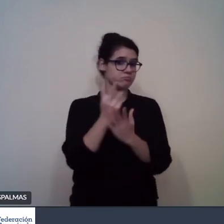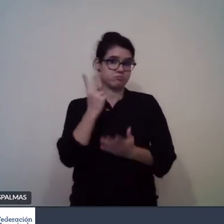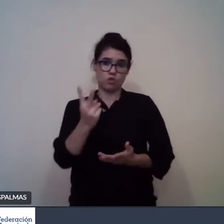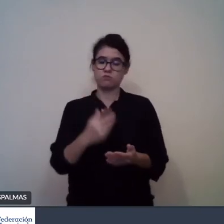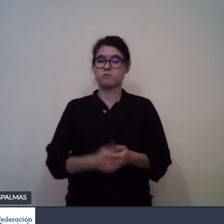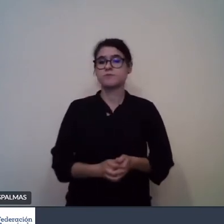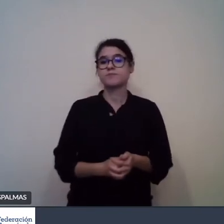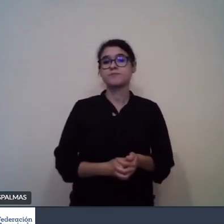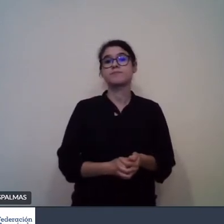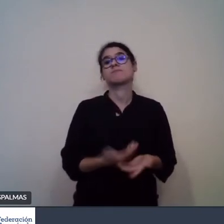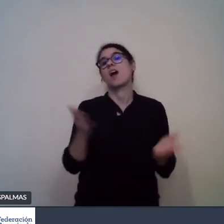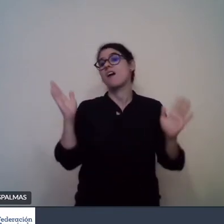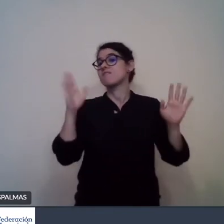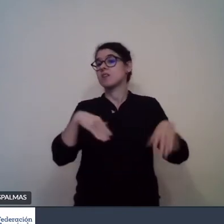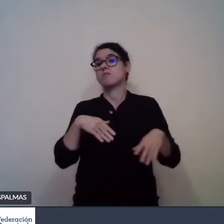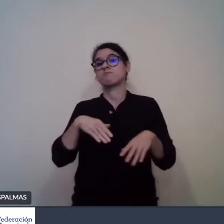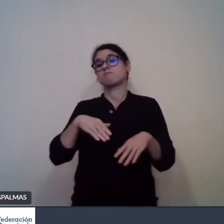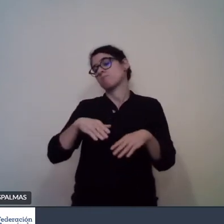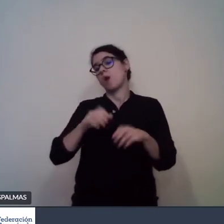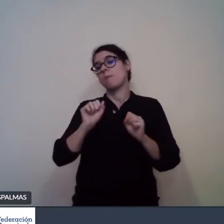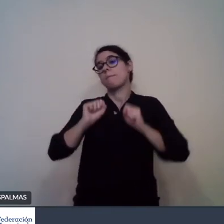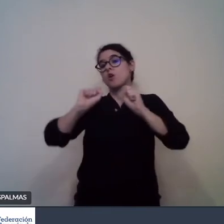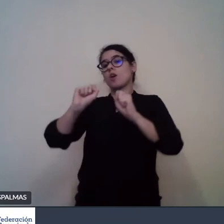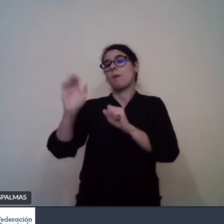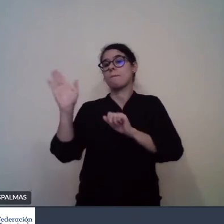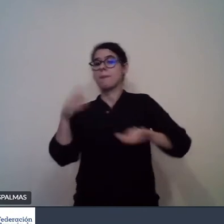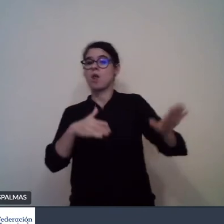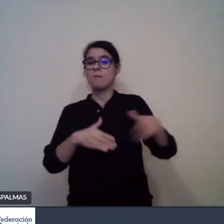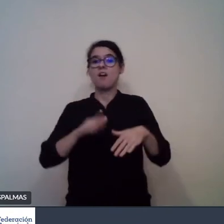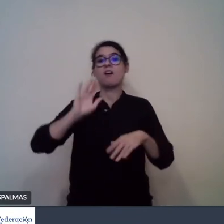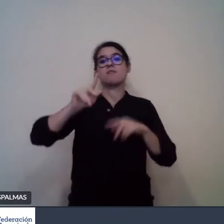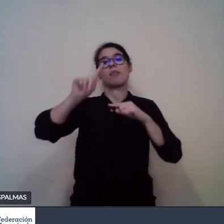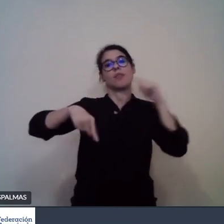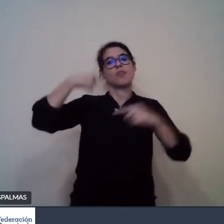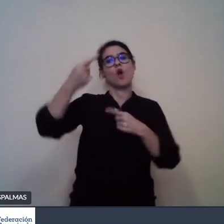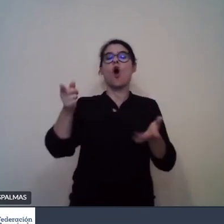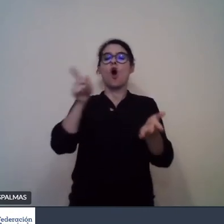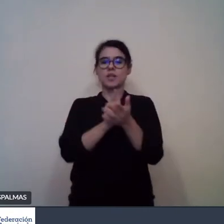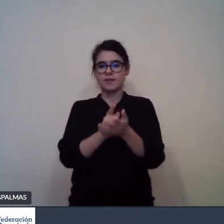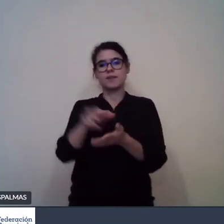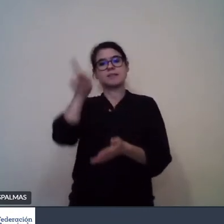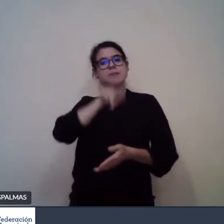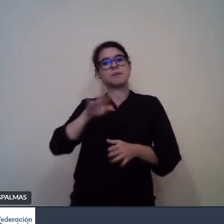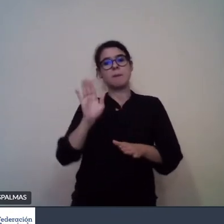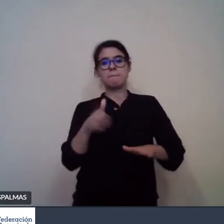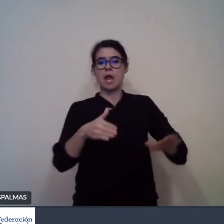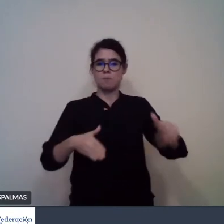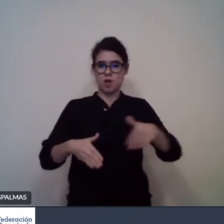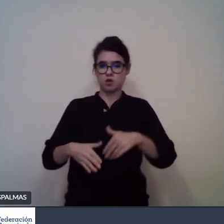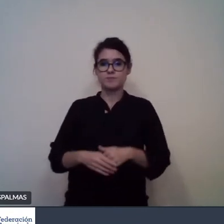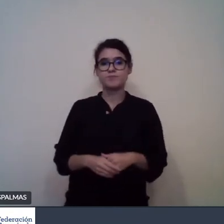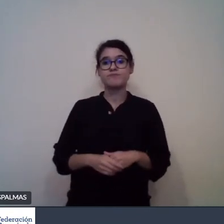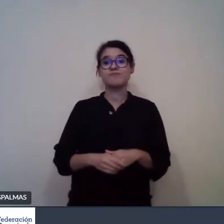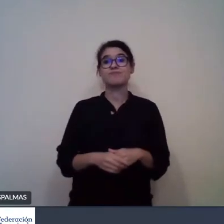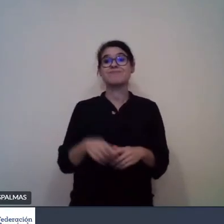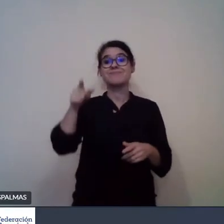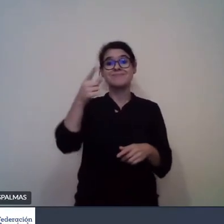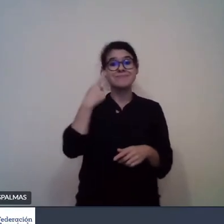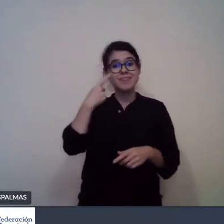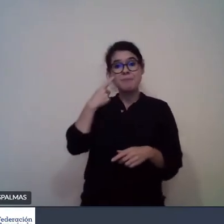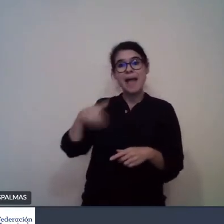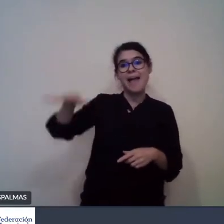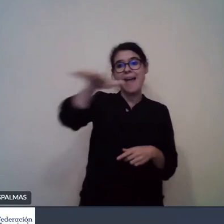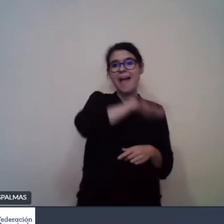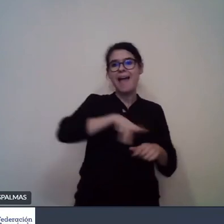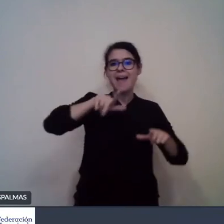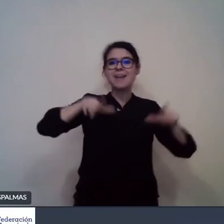y se lo da al siguiente mano a mano. Al liberar aquí, lo que sucede es que queda el espacio para el segundo